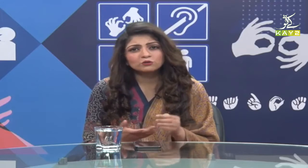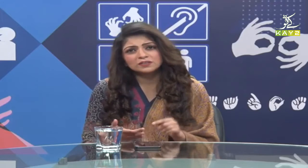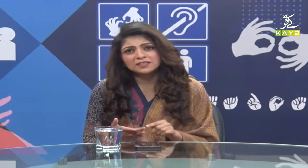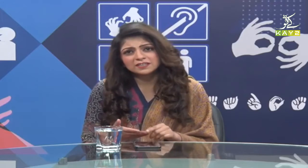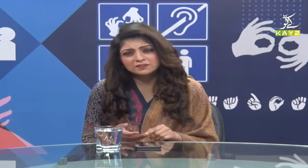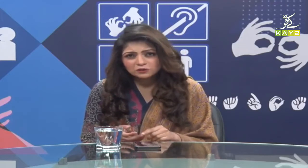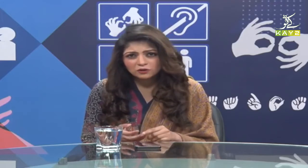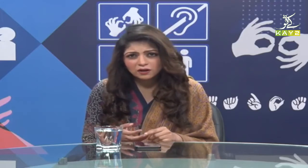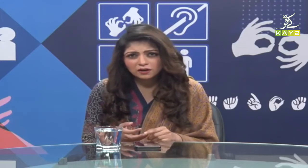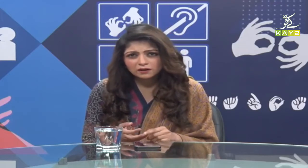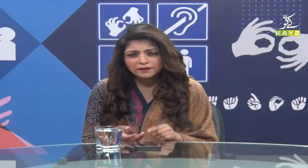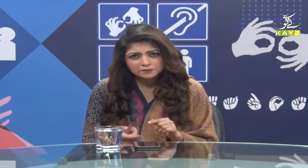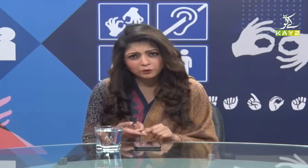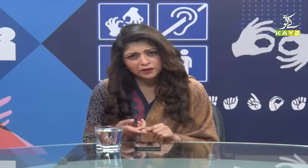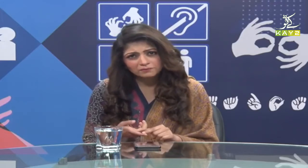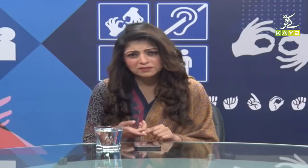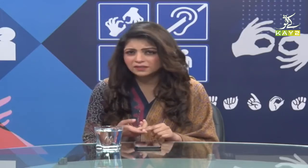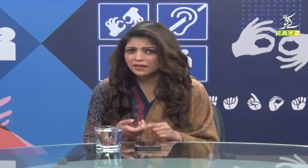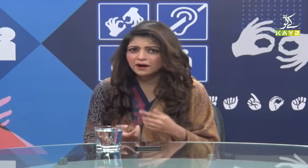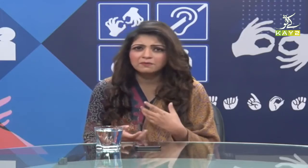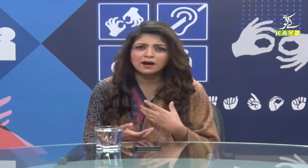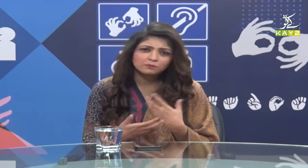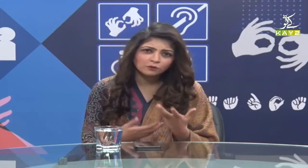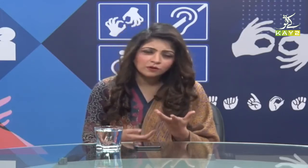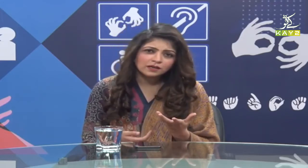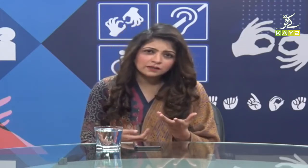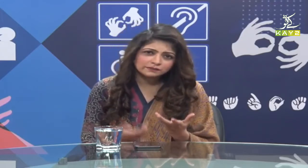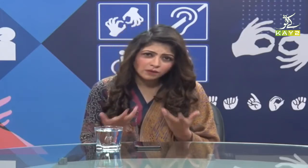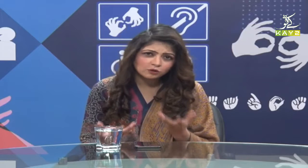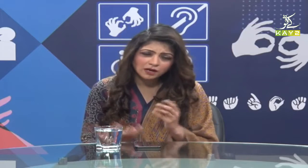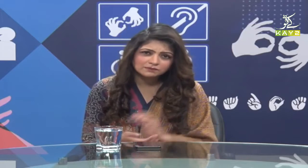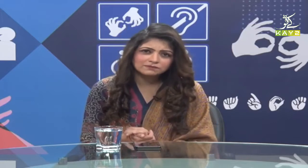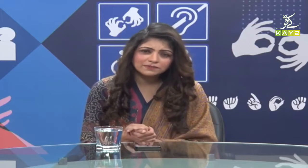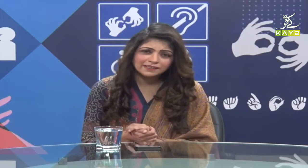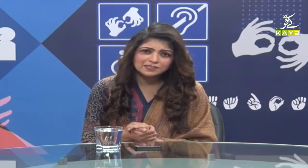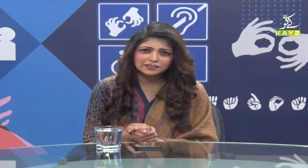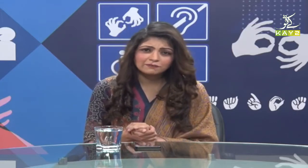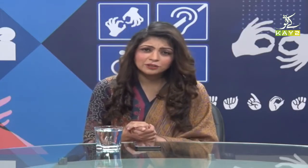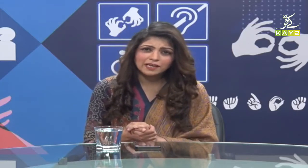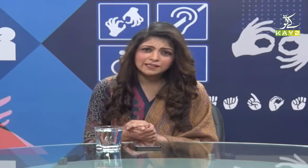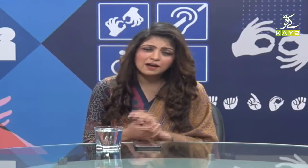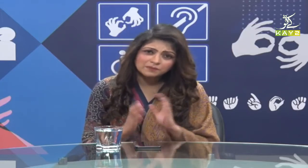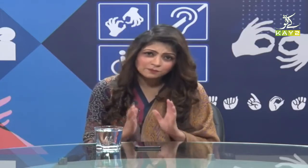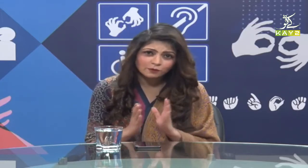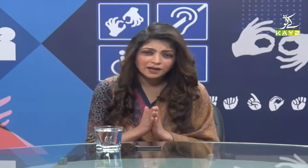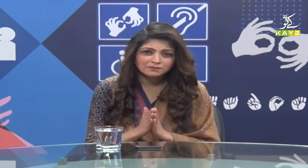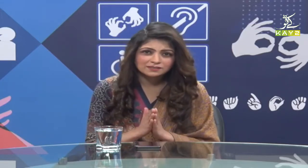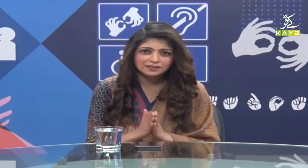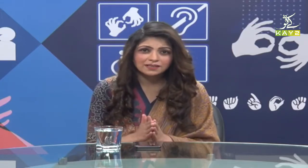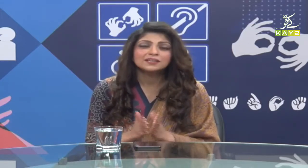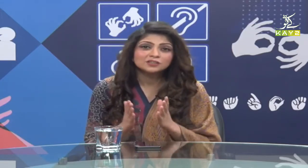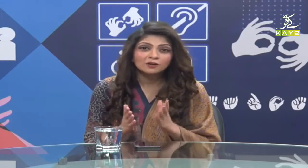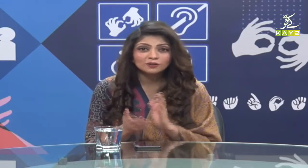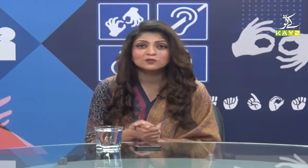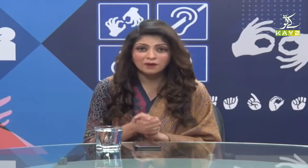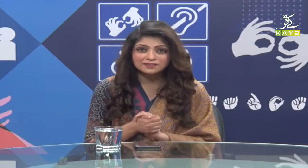जो दूसरी चीज़ जो इस प्रोग्राम के ज़रिए हम आपको मालूमात देना चाहते हैं वो ये है कि आप इस प्रोग्राम के